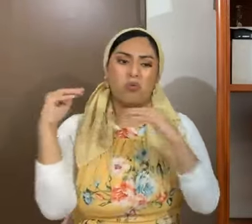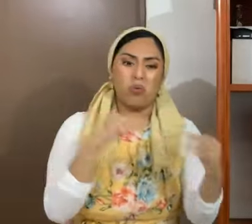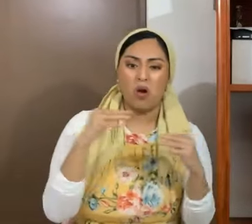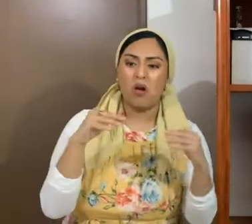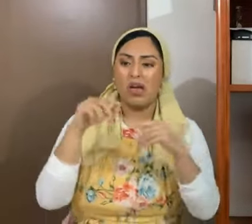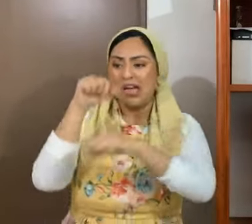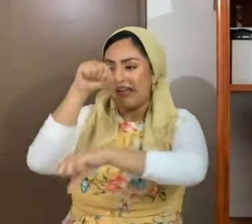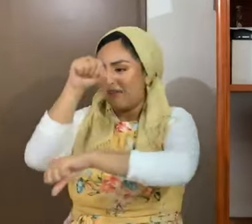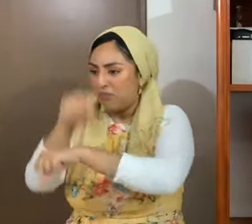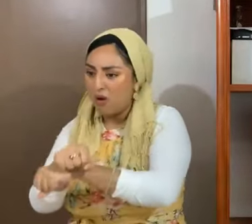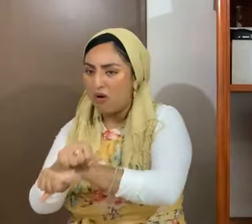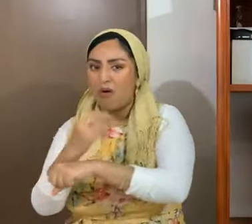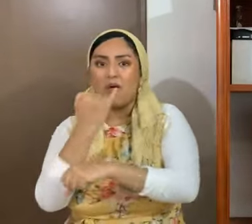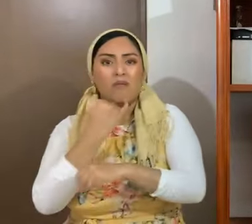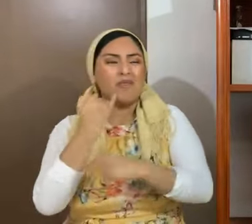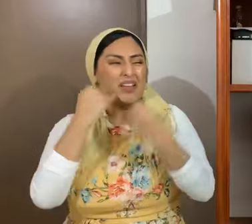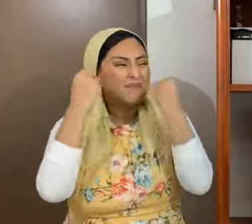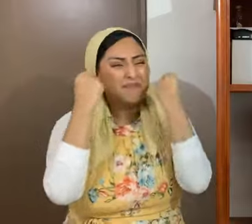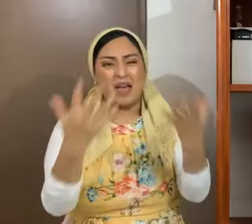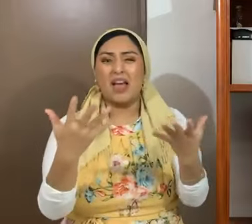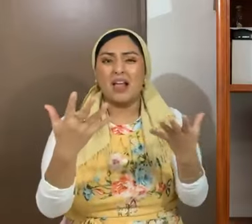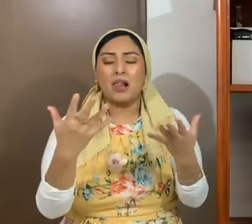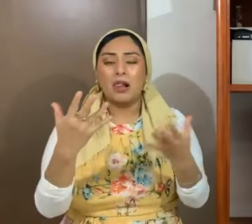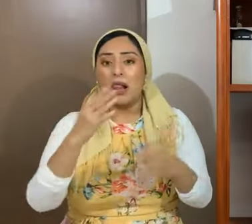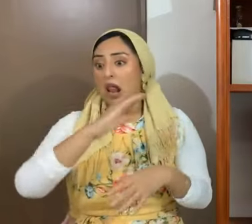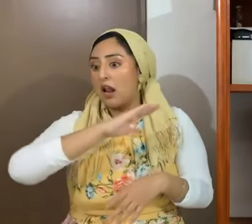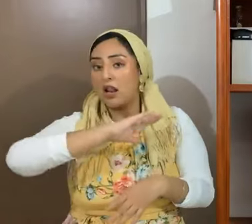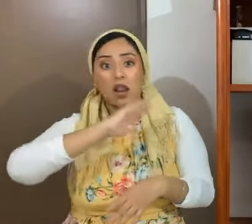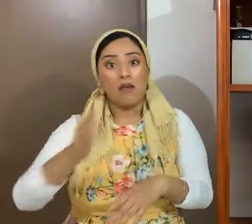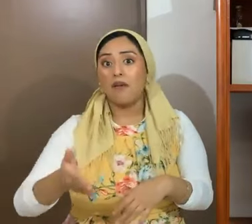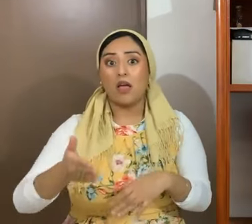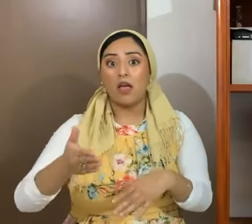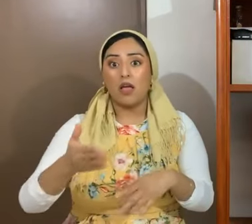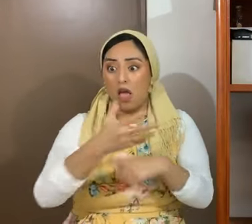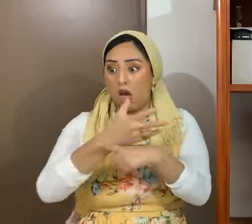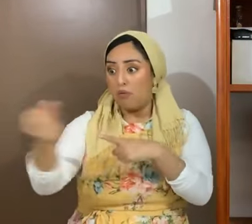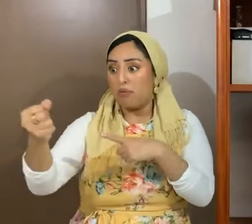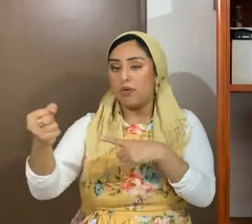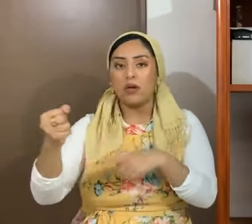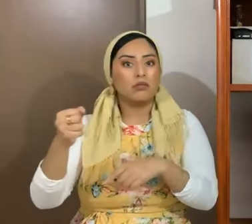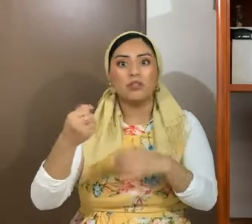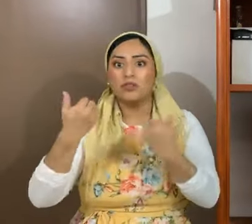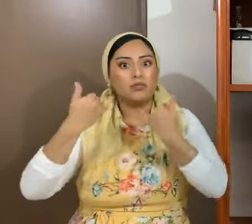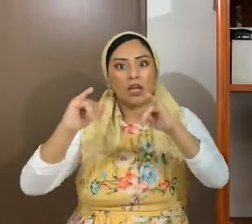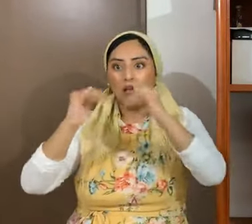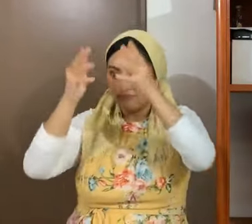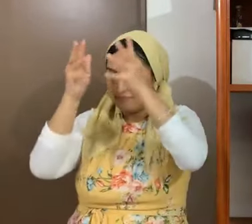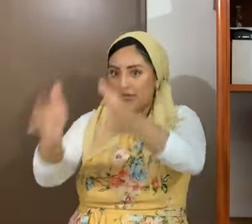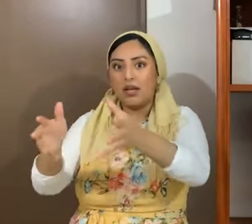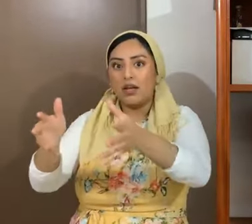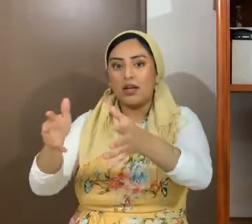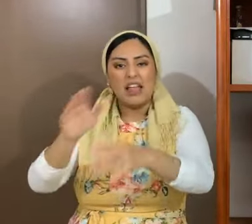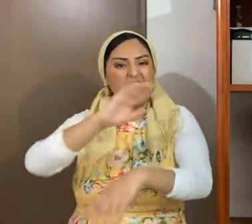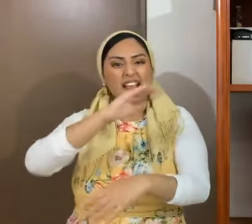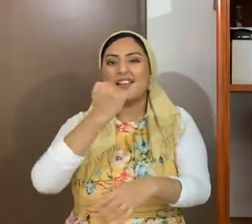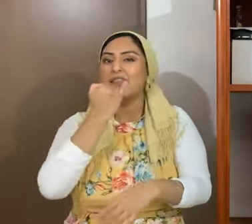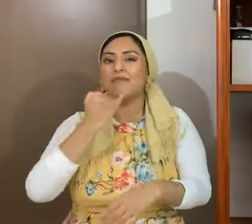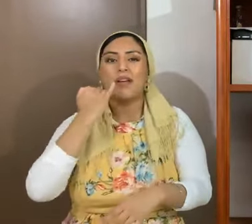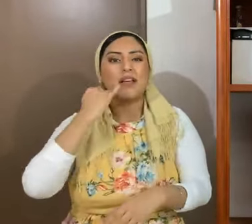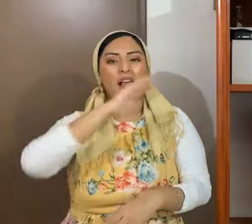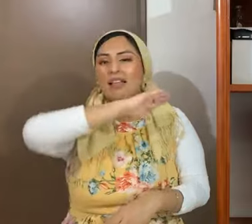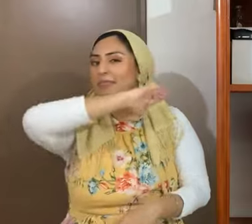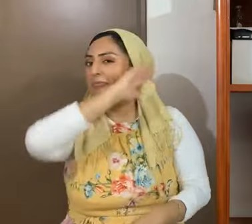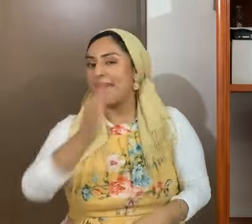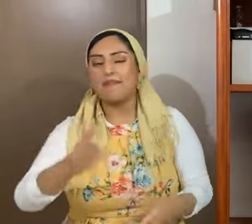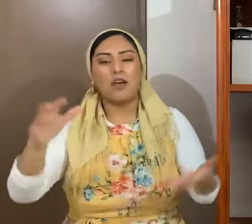en cautiverios, en muchas cosas, jamás nadie podrá destruir a Israel. Jamás nadie podrá quitar